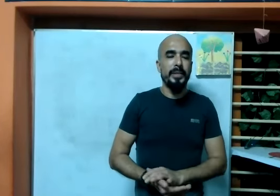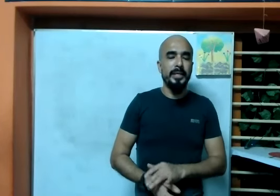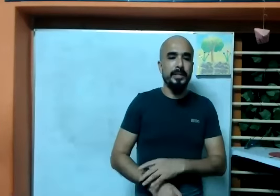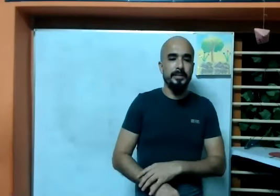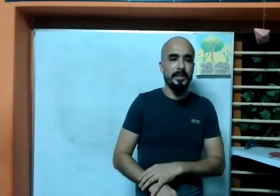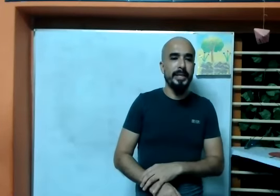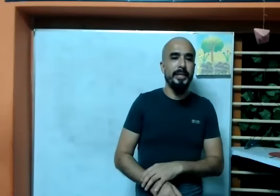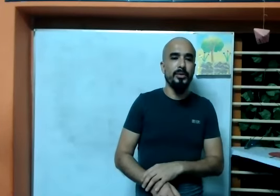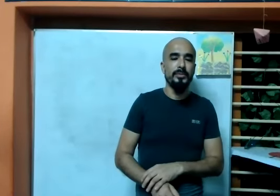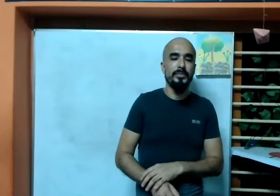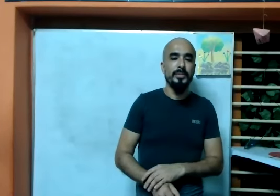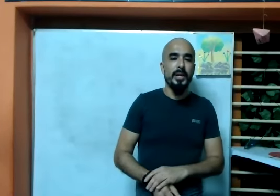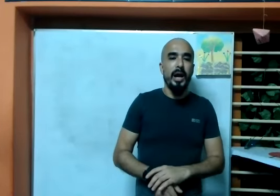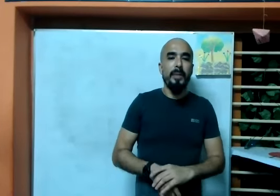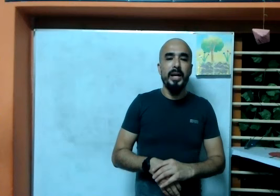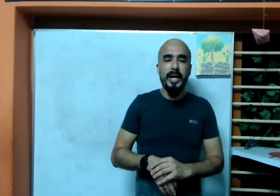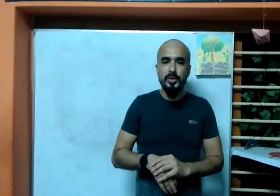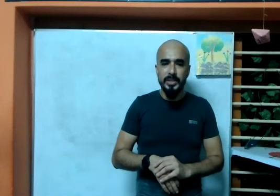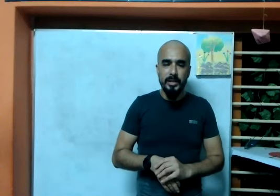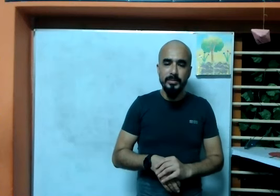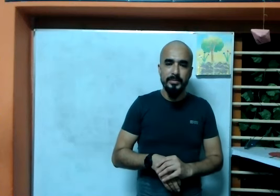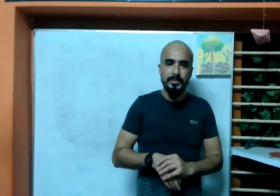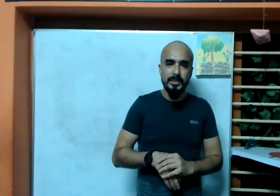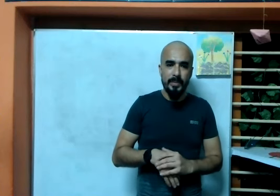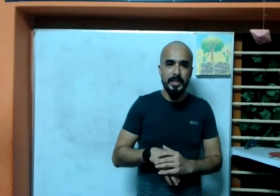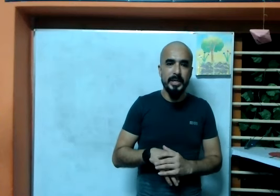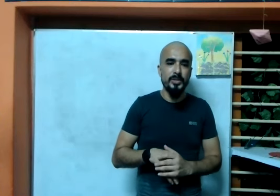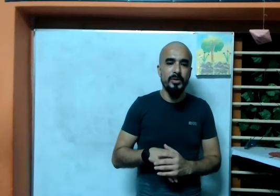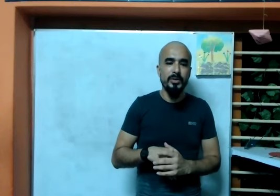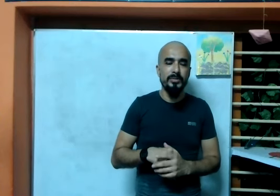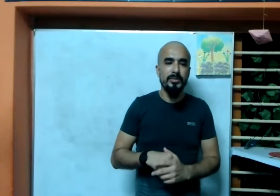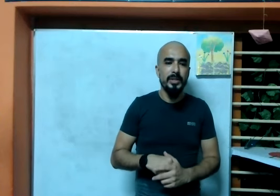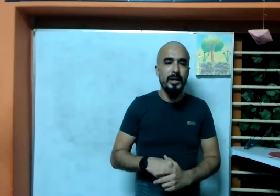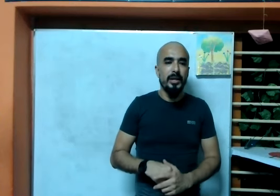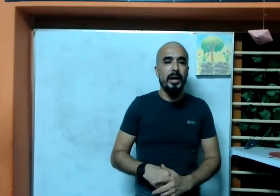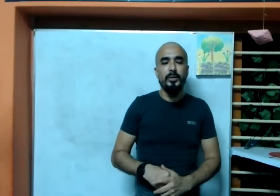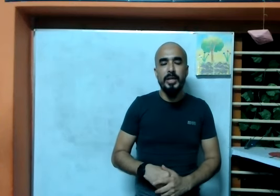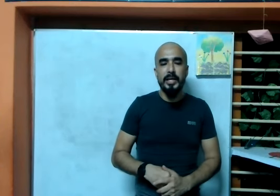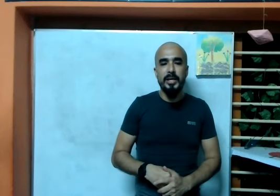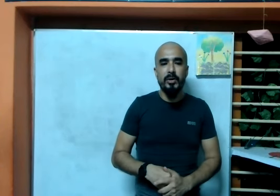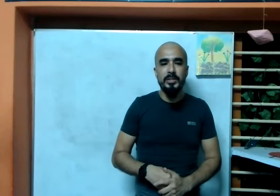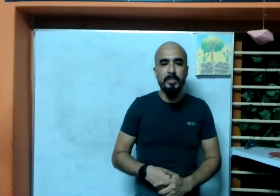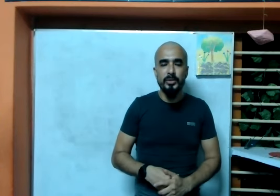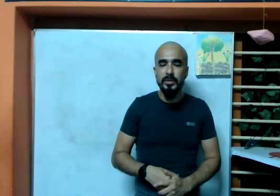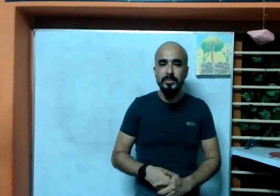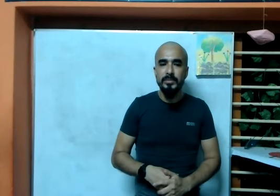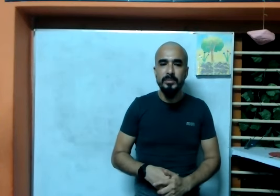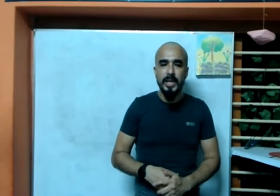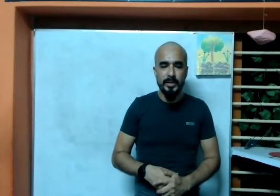আমাদের thank you. আপনারা কাজ করে যান, আপনাদের কাজগুলো, দুইটা কাজ দেওয়া হচ্ছে মাত্র, একটা